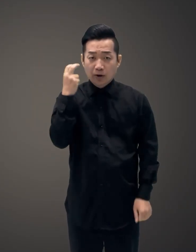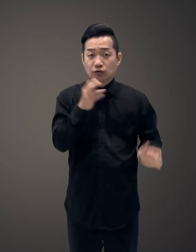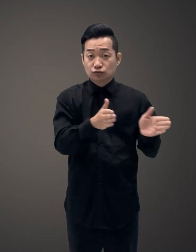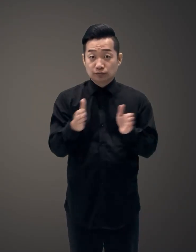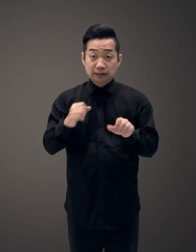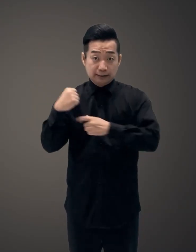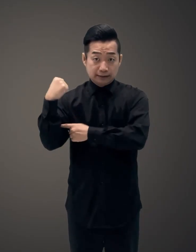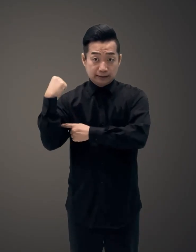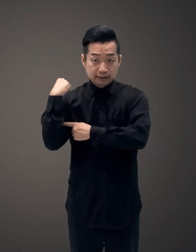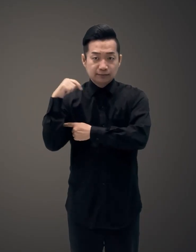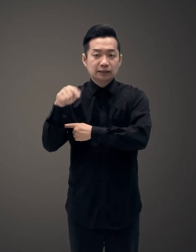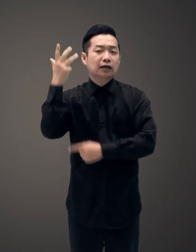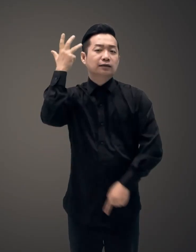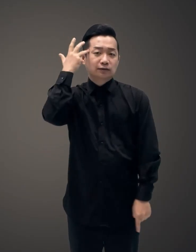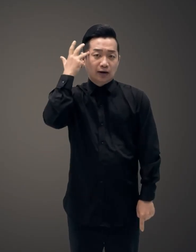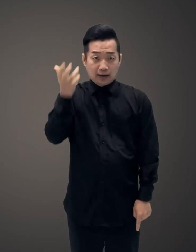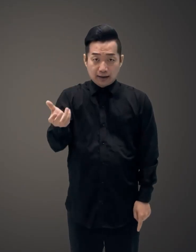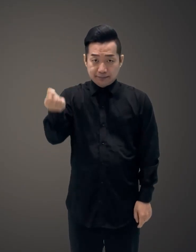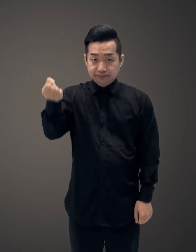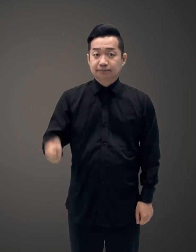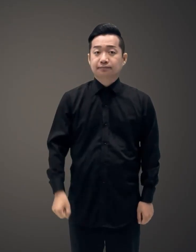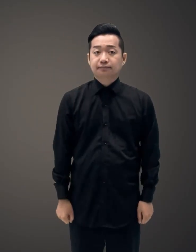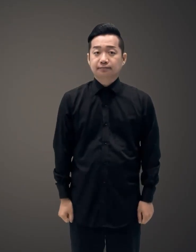현명하게 대처하는 힘은 바로 철학에 있다.